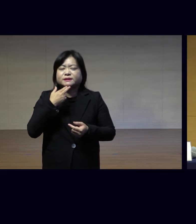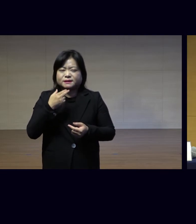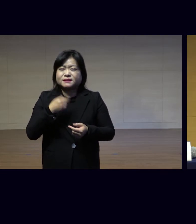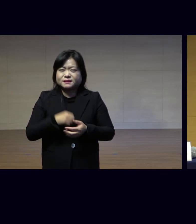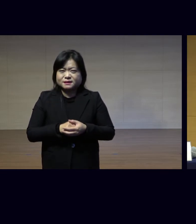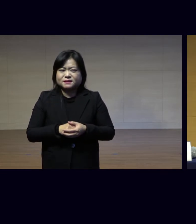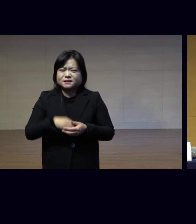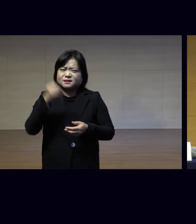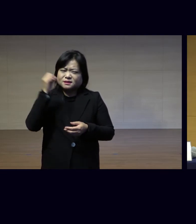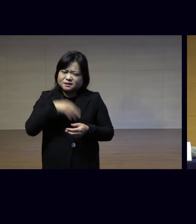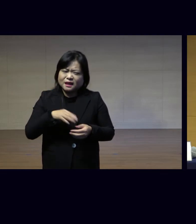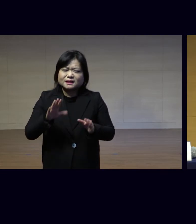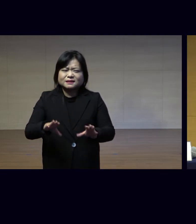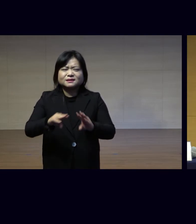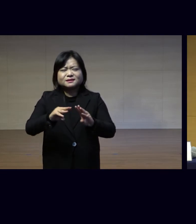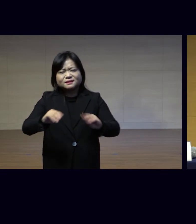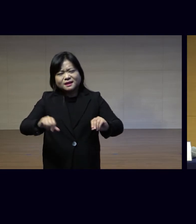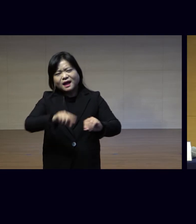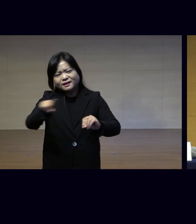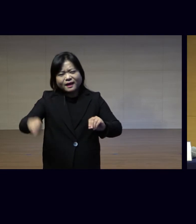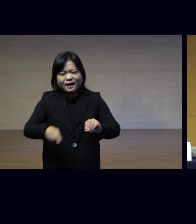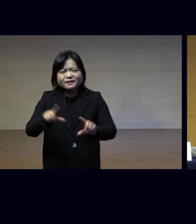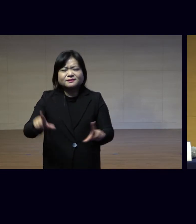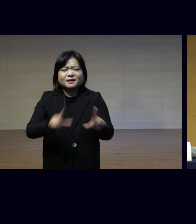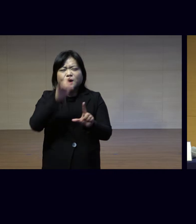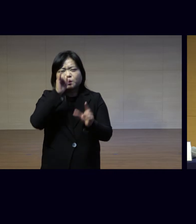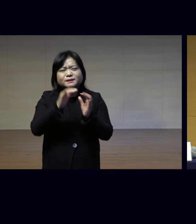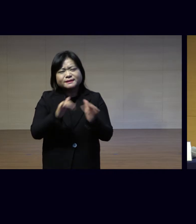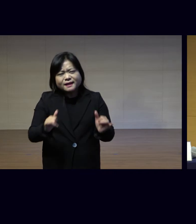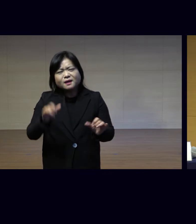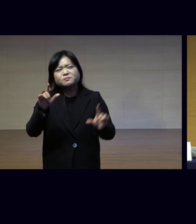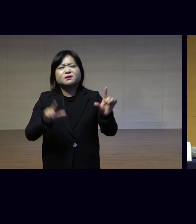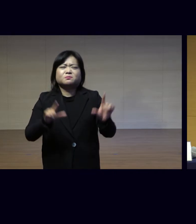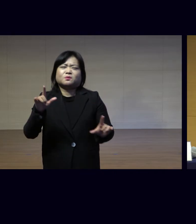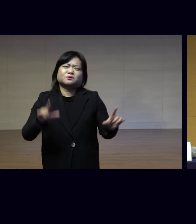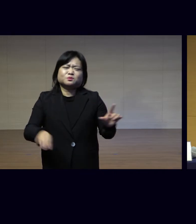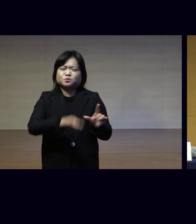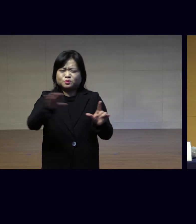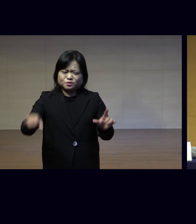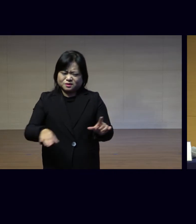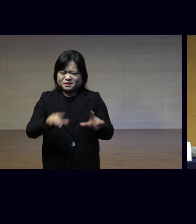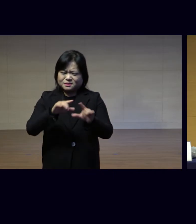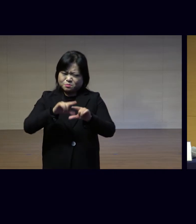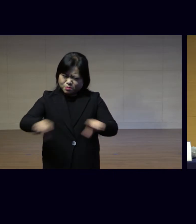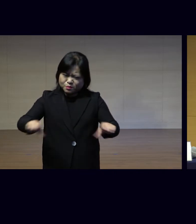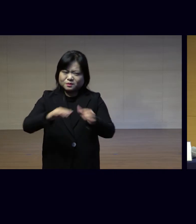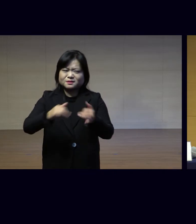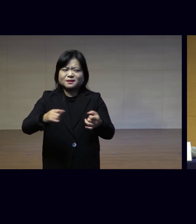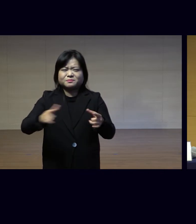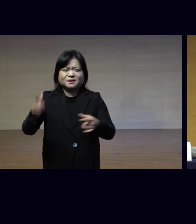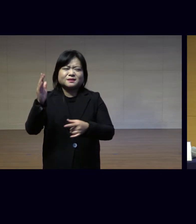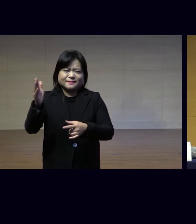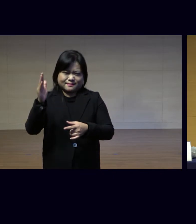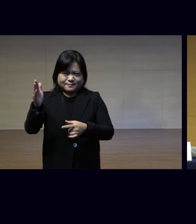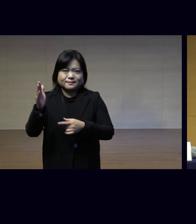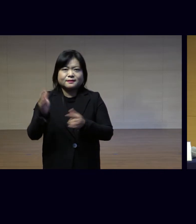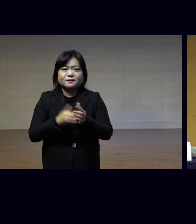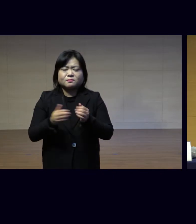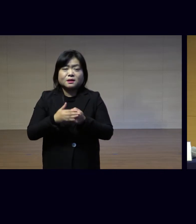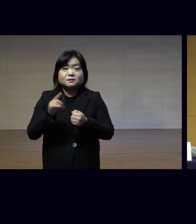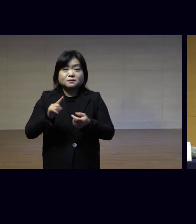없이 정말 이 땅에 발 디디고 사는 모든 우리 찌질한 인간들의 이야기예요. 저는 그게